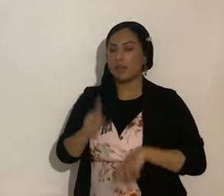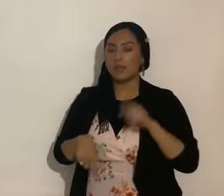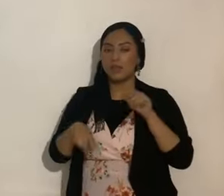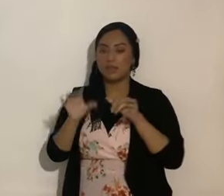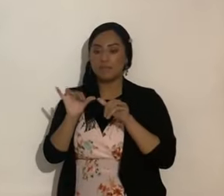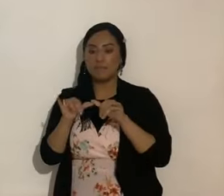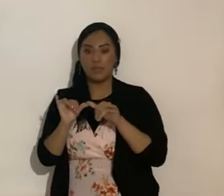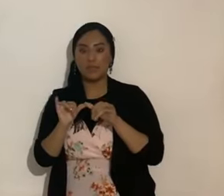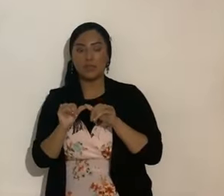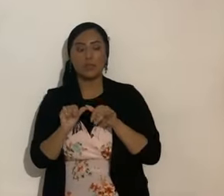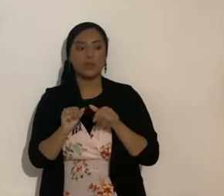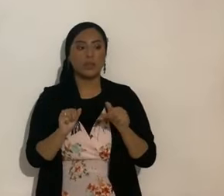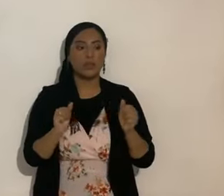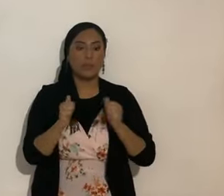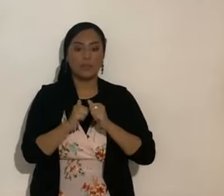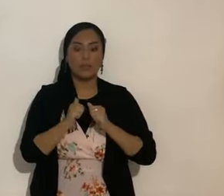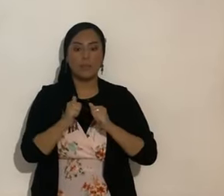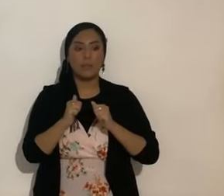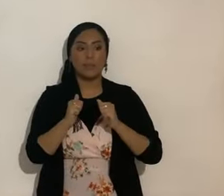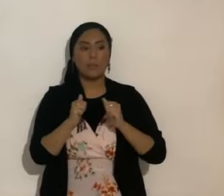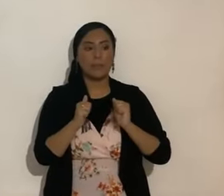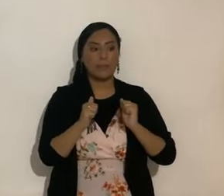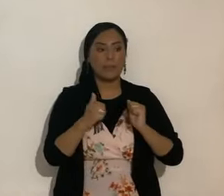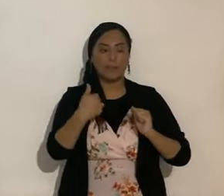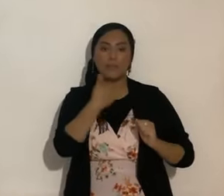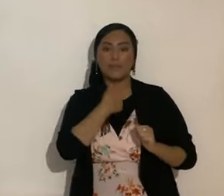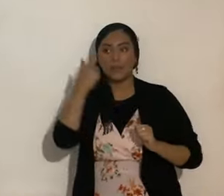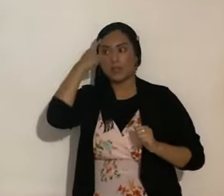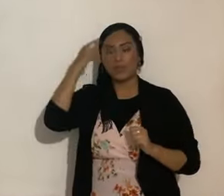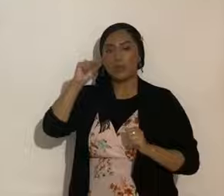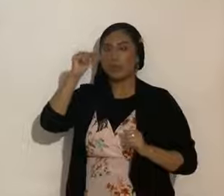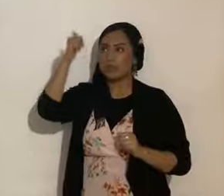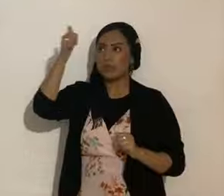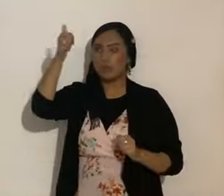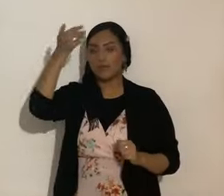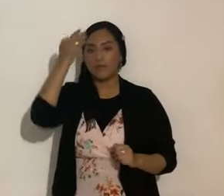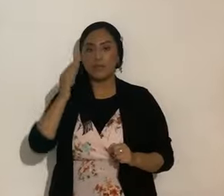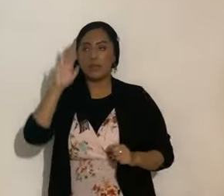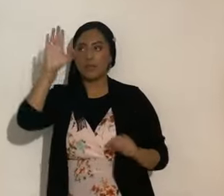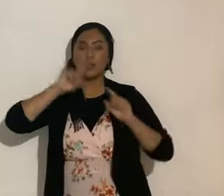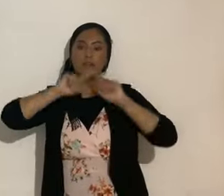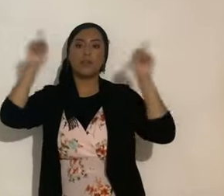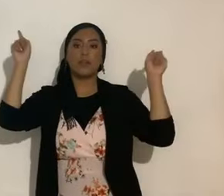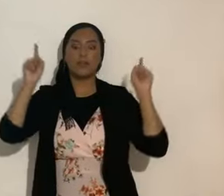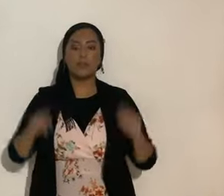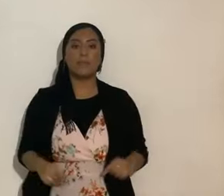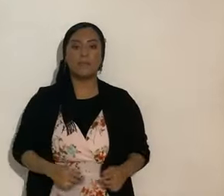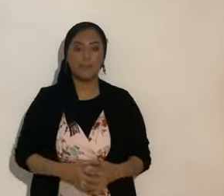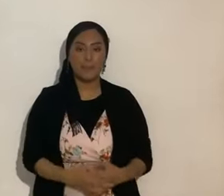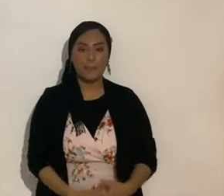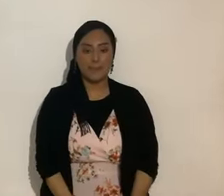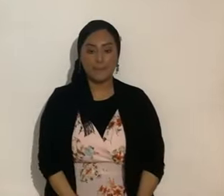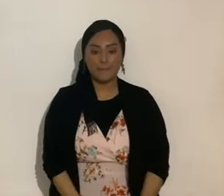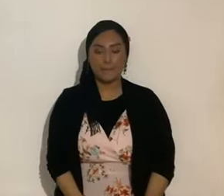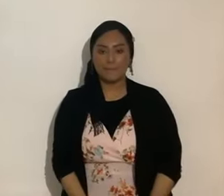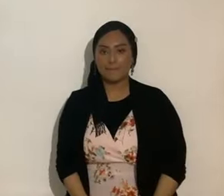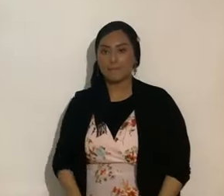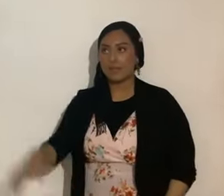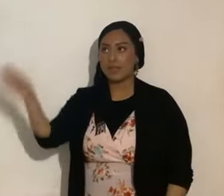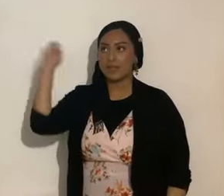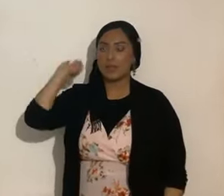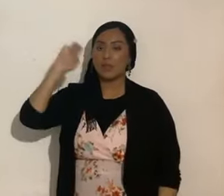mide con criterios humanos. No se mide con criterios. Él es el Elohim, Él es el Todopoderoso. Repito la frase para que la anoten. Su